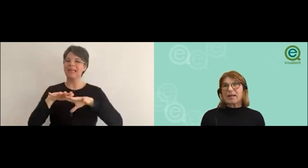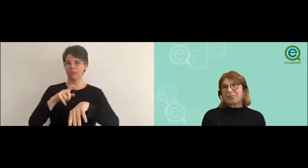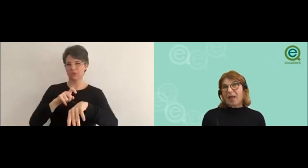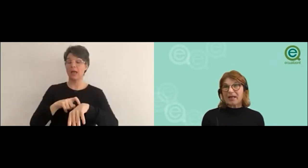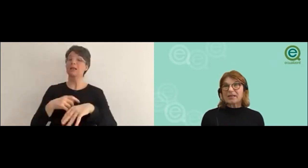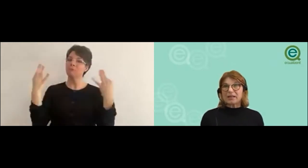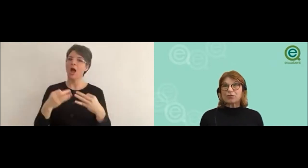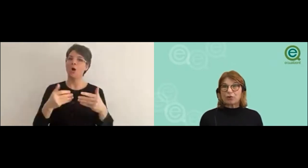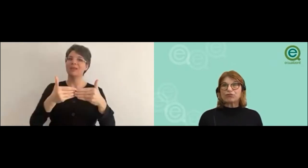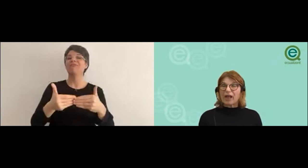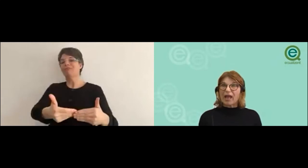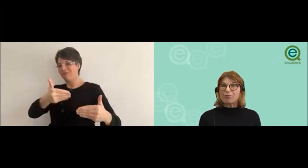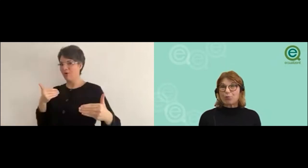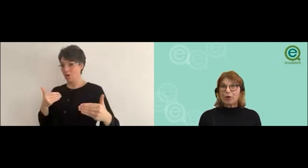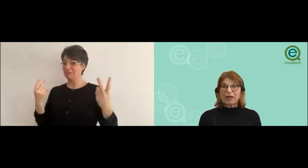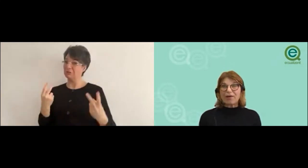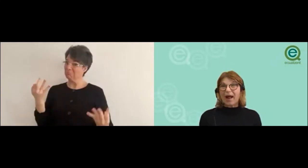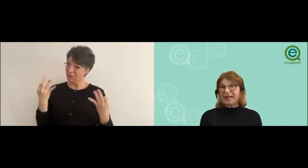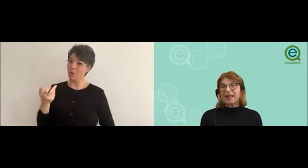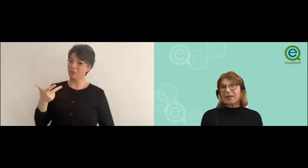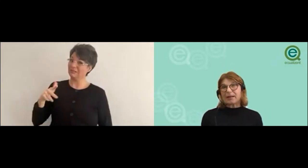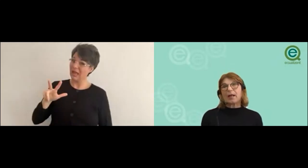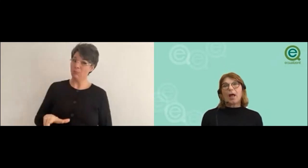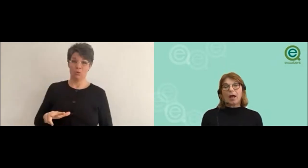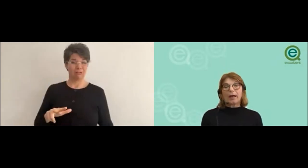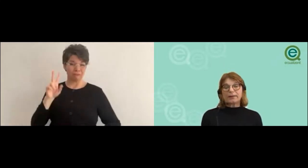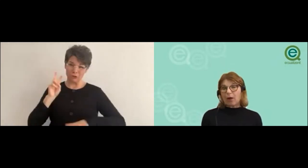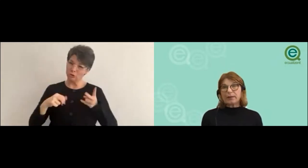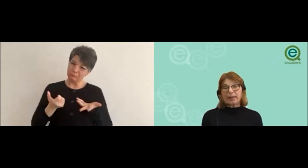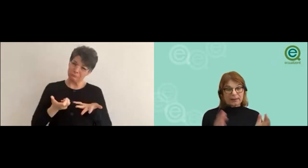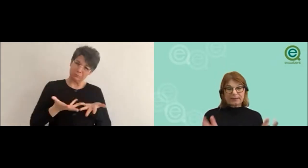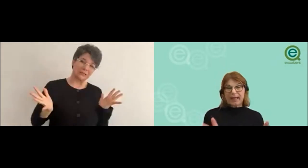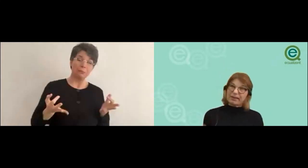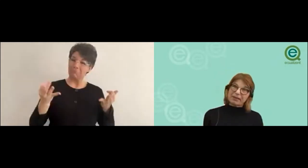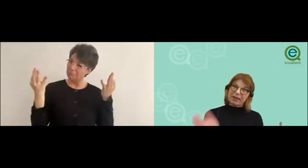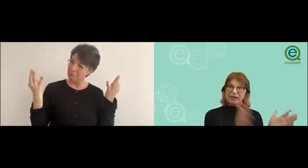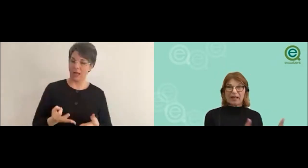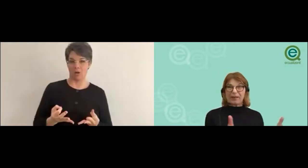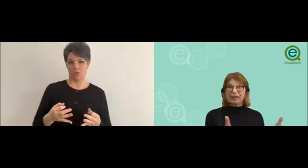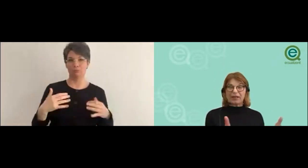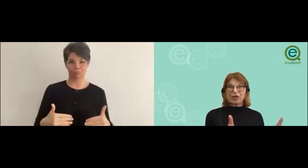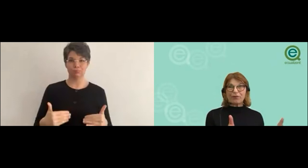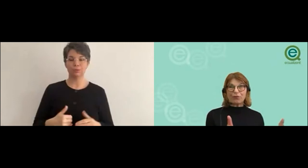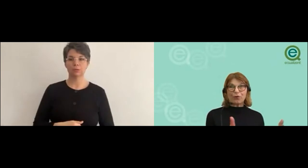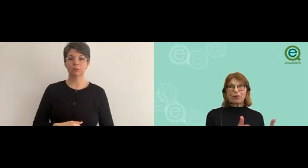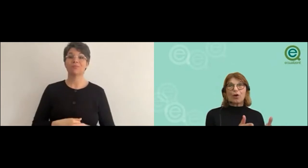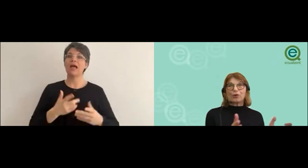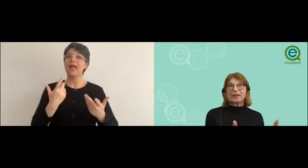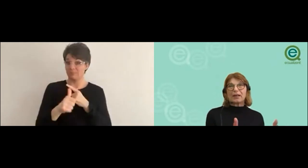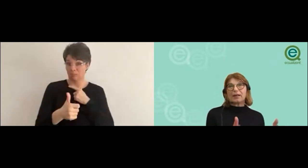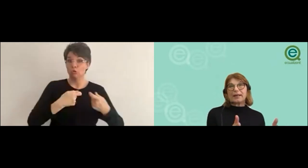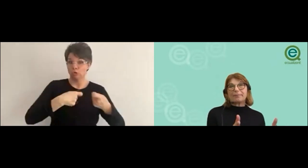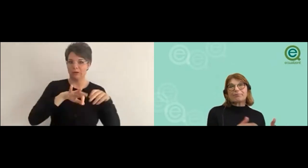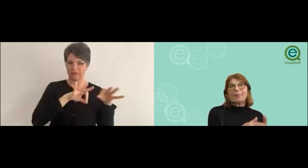ist eine, die schon 3 Monate auf allen Ebenen dauert. Das ist einerseits die Ebene der Geschäftsführung